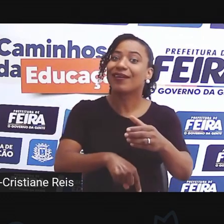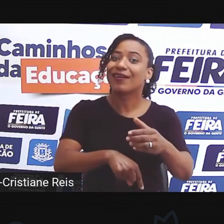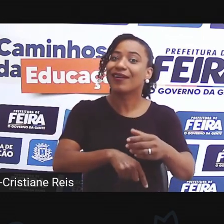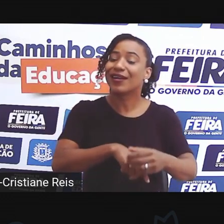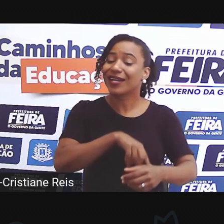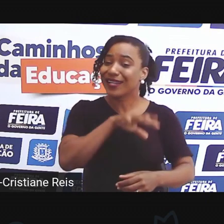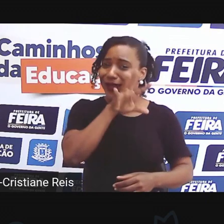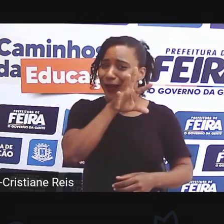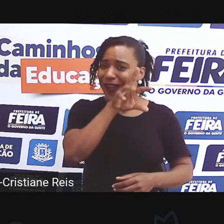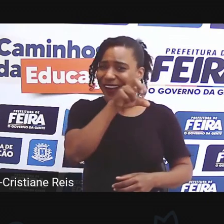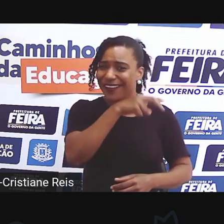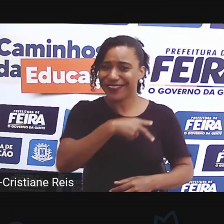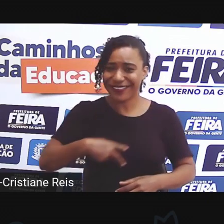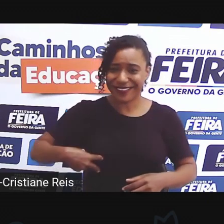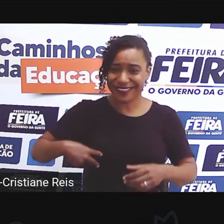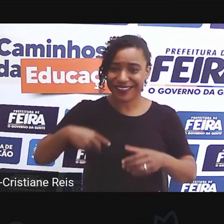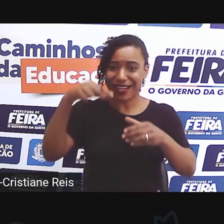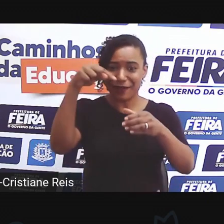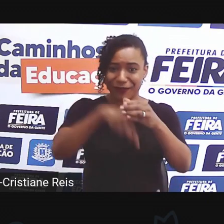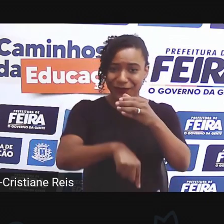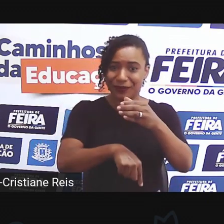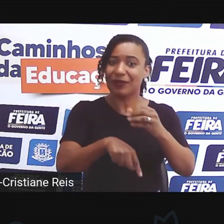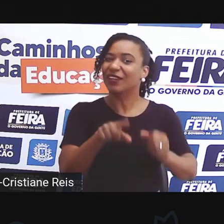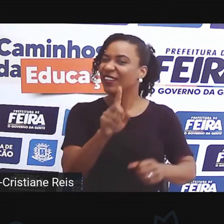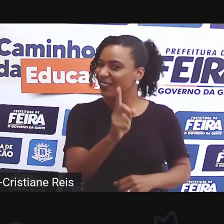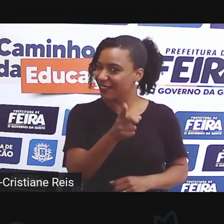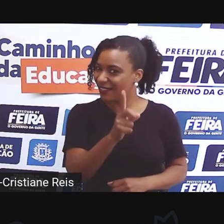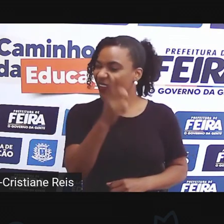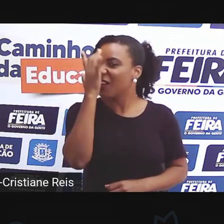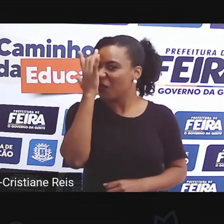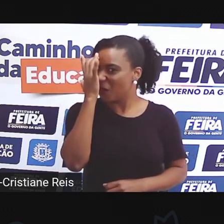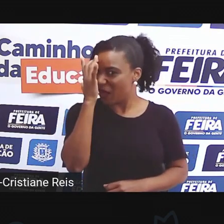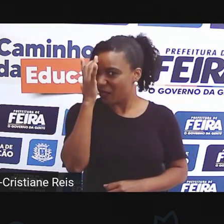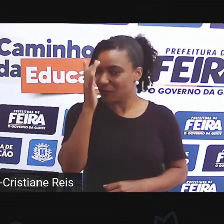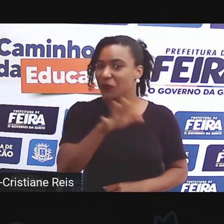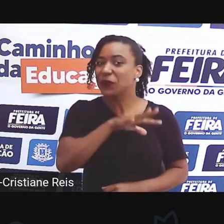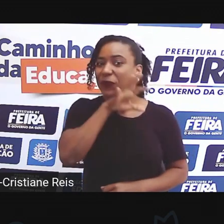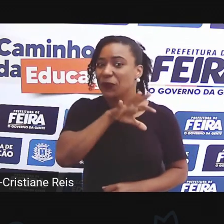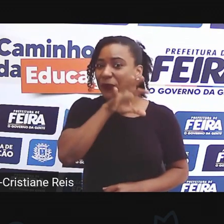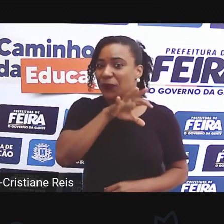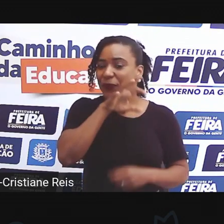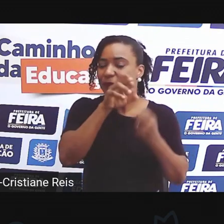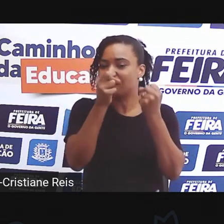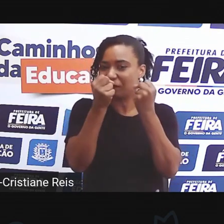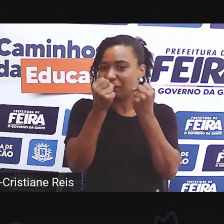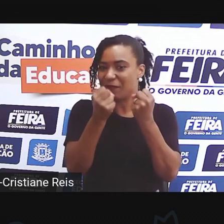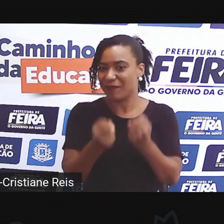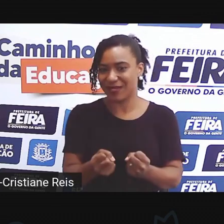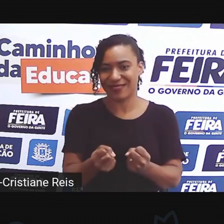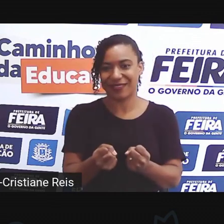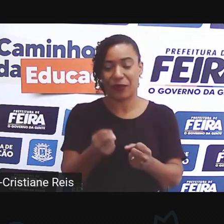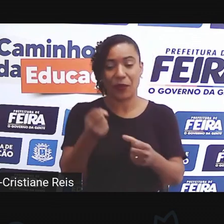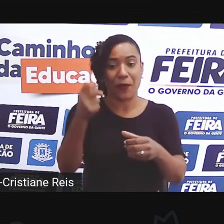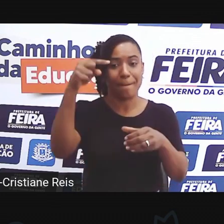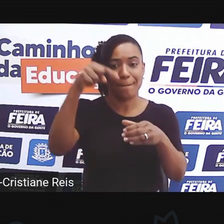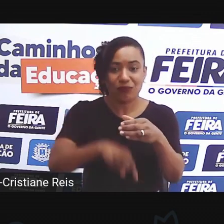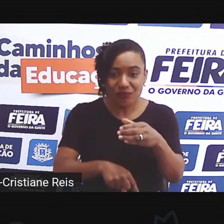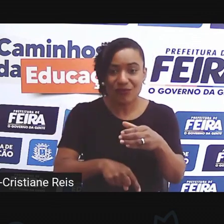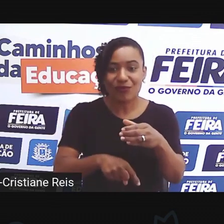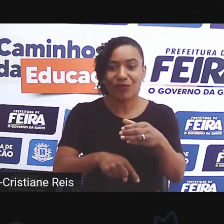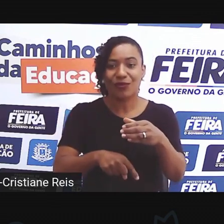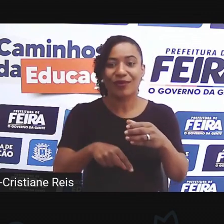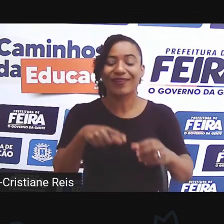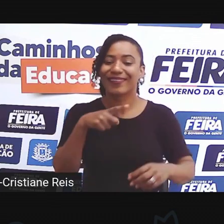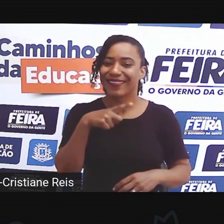tigre afundou na água. Eu acho que ele é mais pesado do que o robô. E você, meninada,